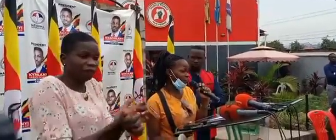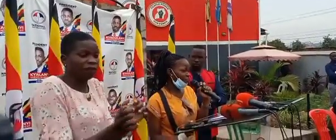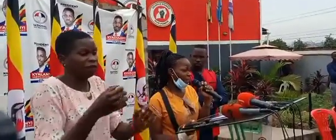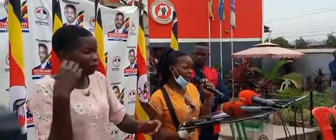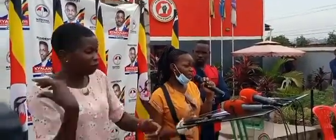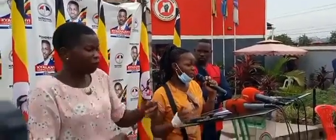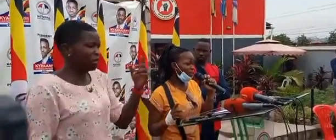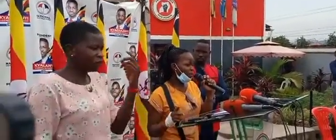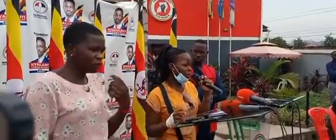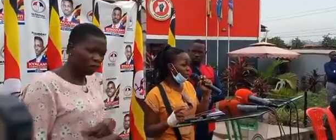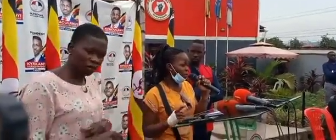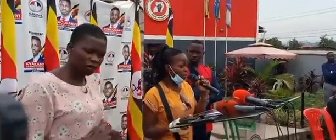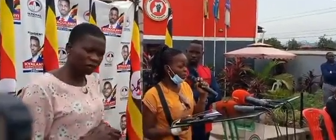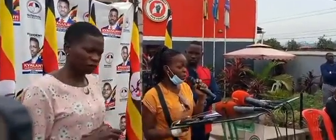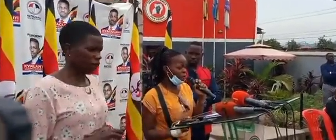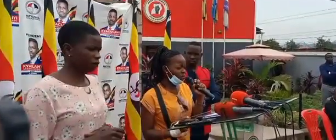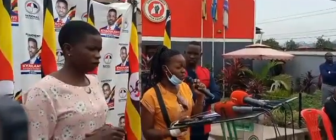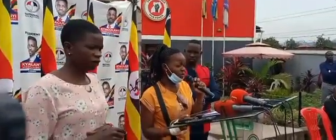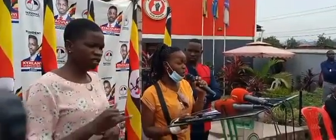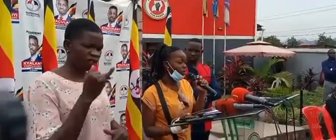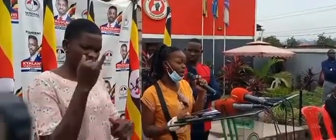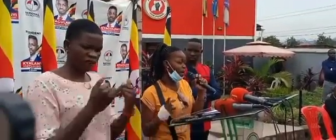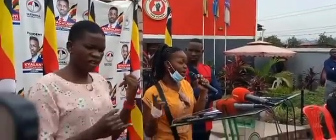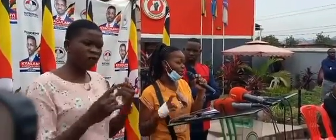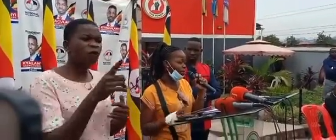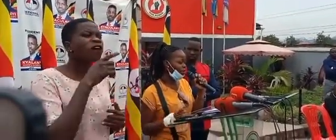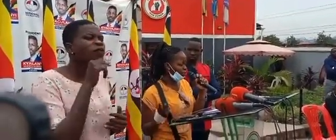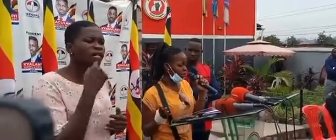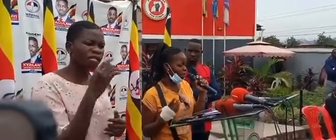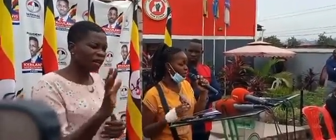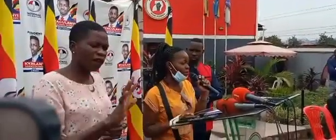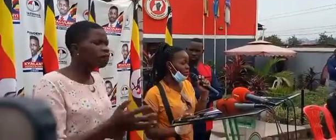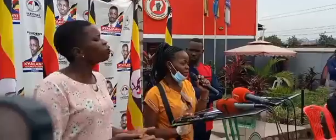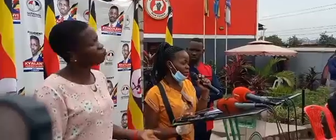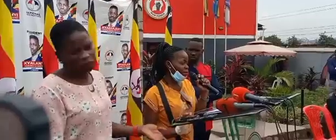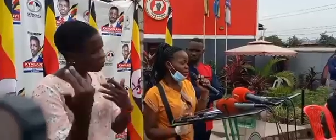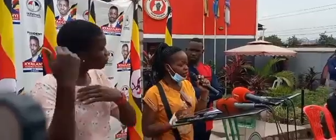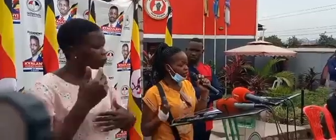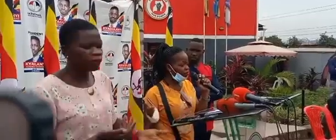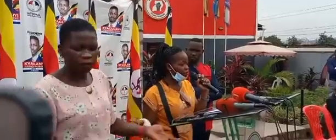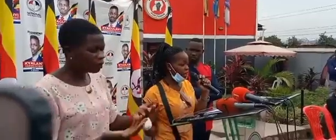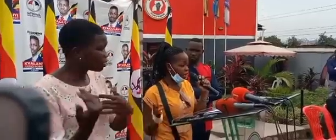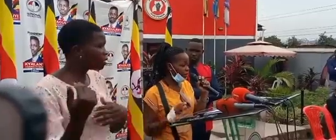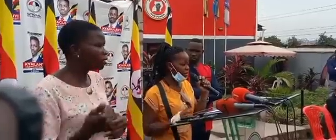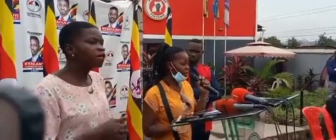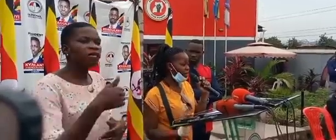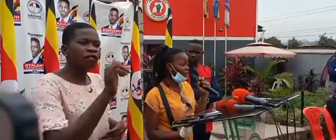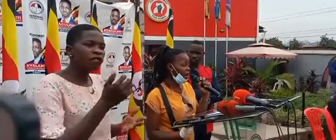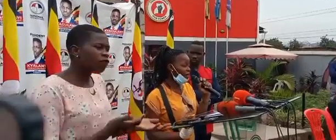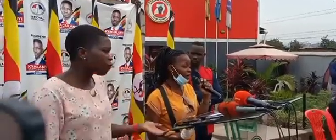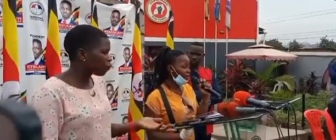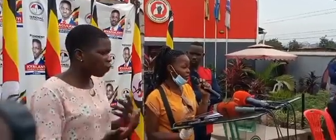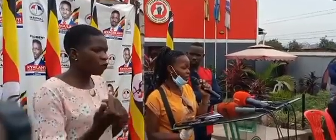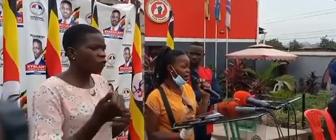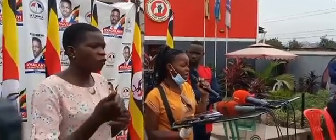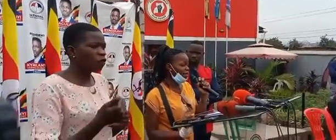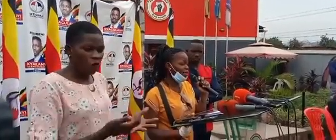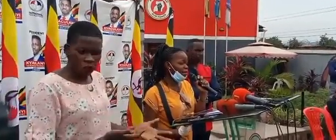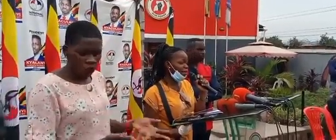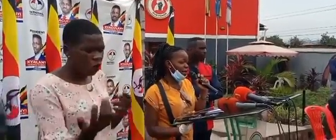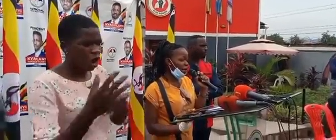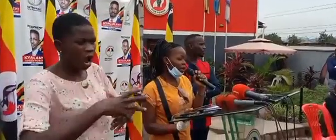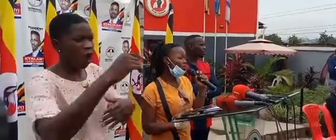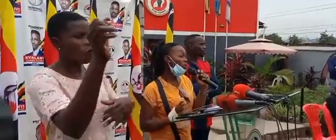basanze kati oyo omusajja omu nagamba munne mutwale nti netufuluma nabo bonna ne bavaamu mwe